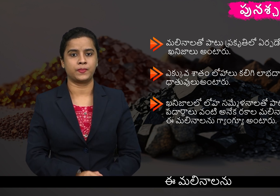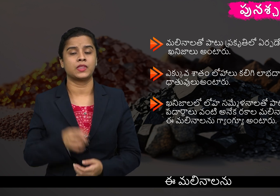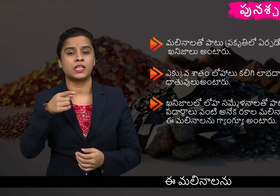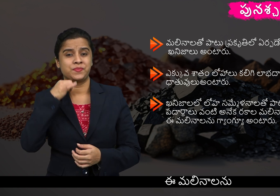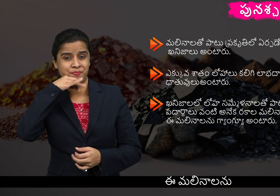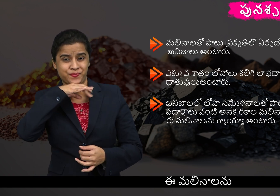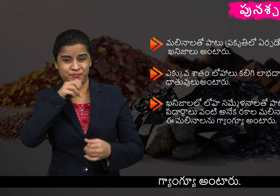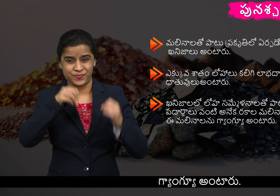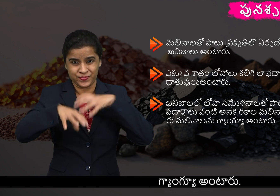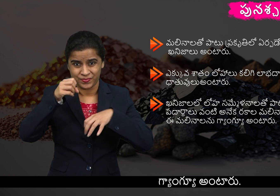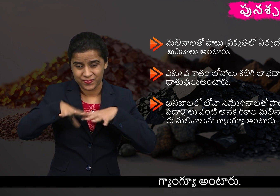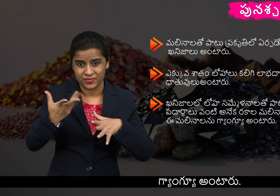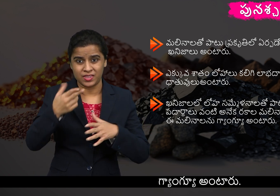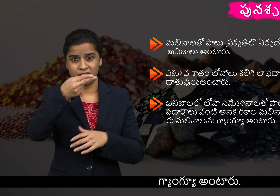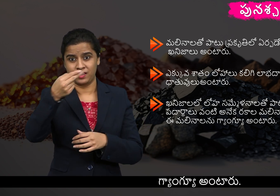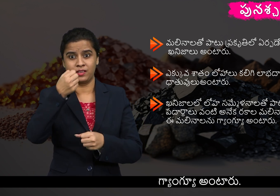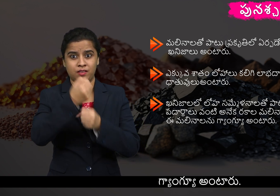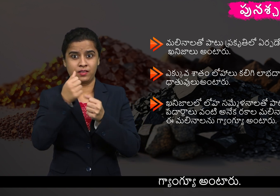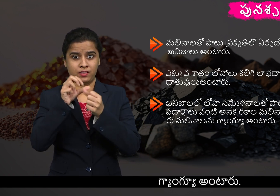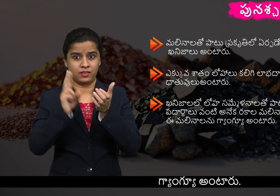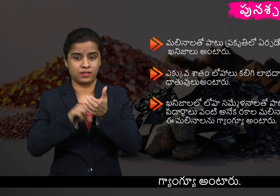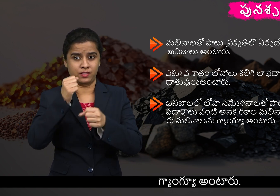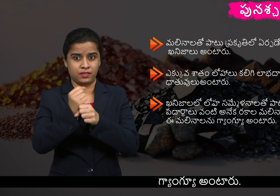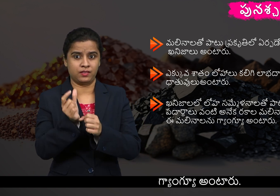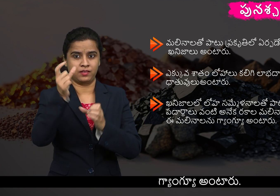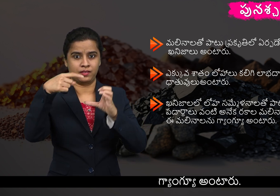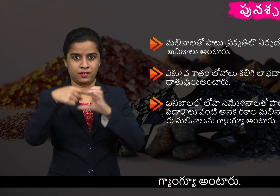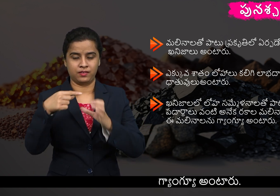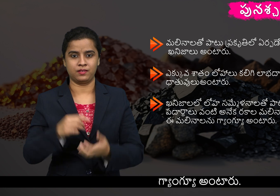ఈ మలినాలను గ్యాంగ్యూ అంటారు.